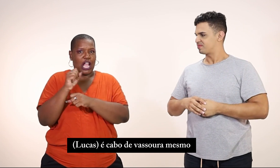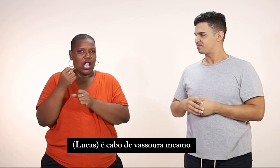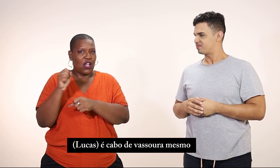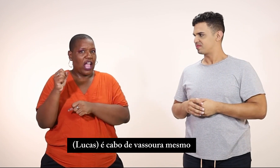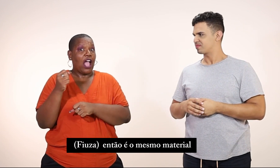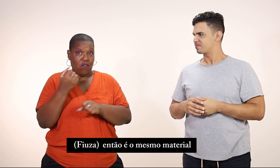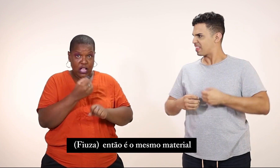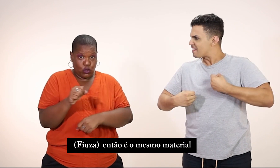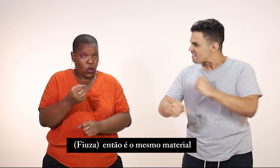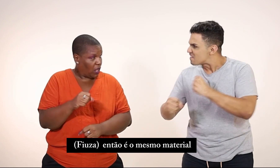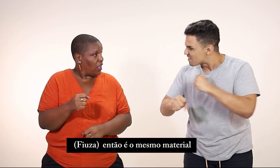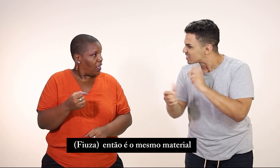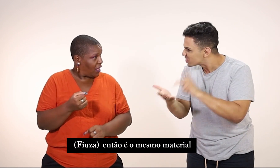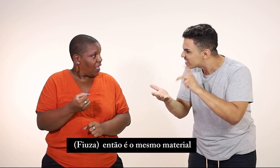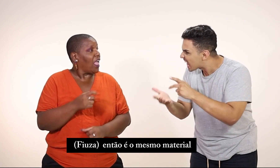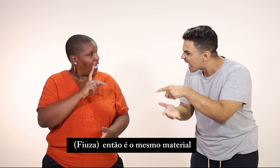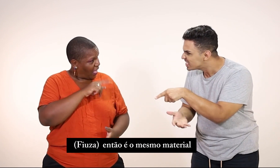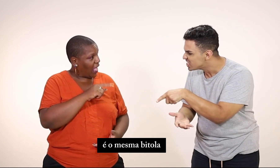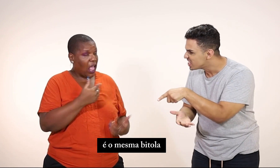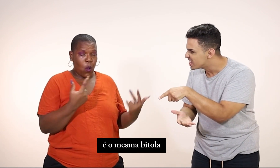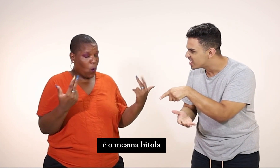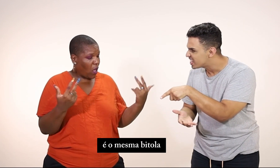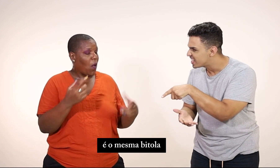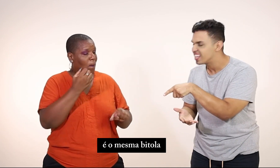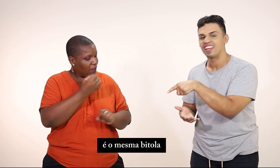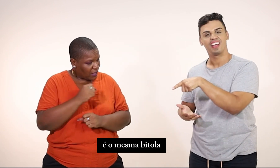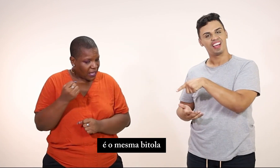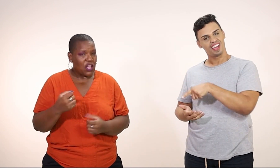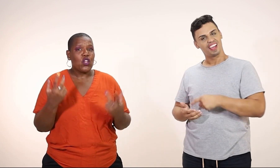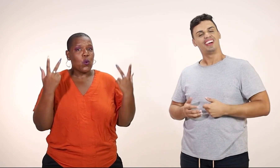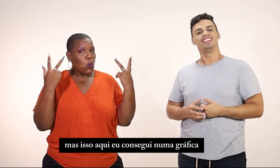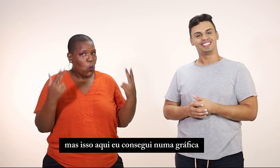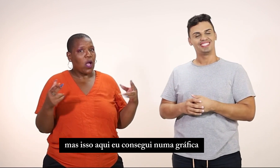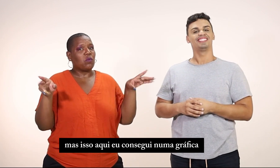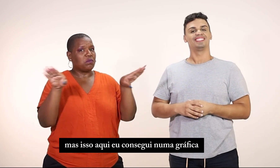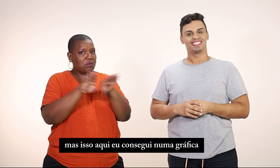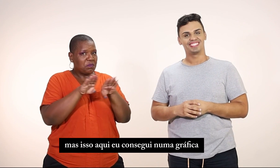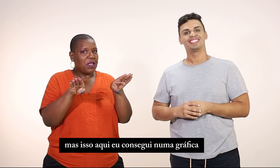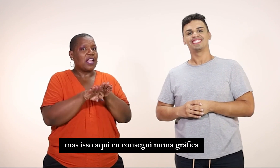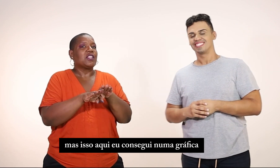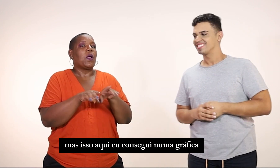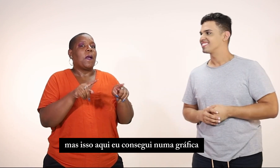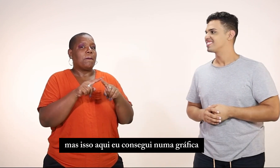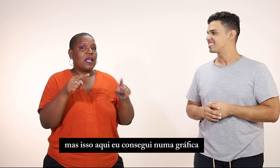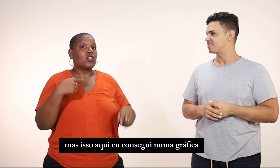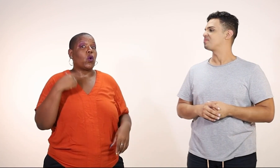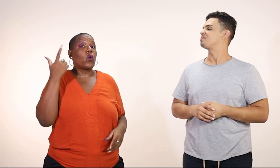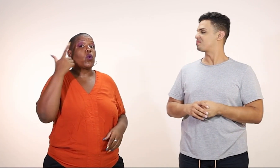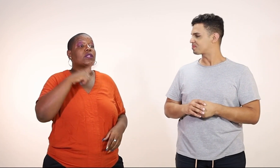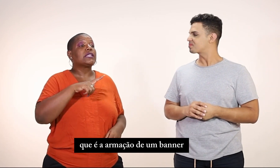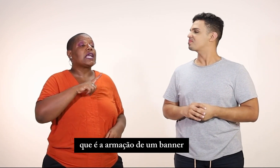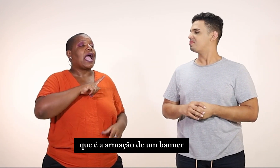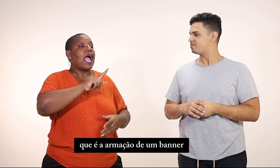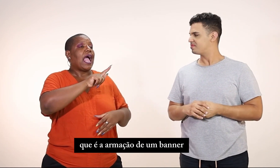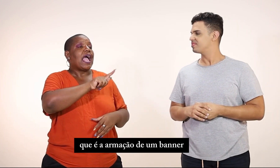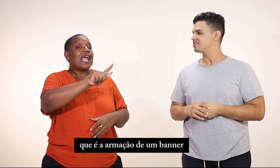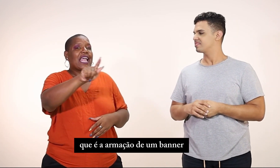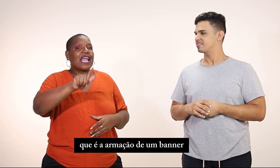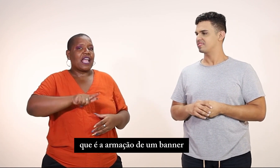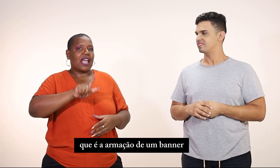mesmo? Então, é o mesmo material e é a mesma bitola. Mas isso aqui eu consegui numa gráfica que é a